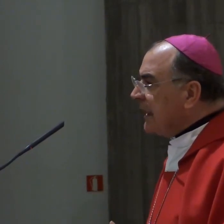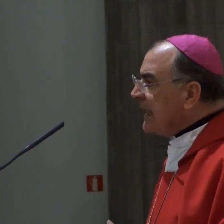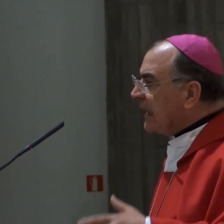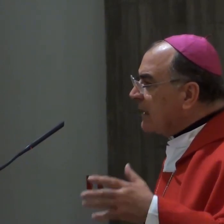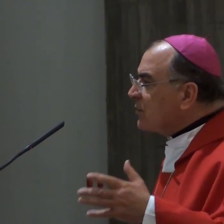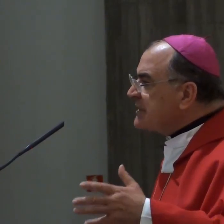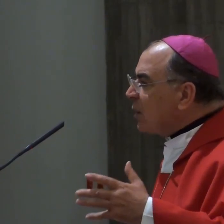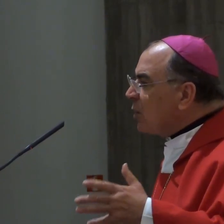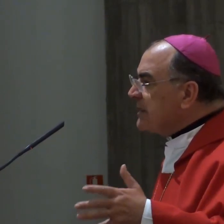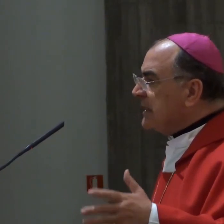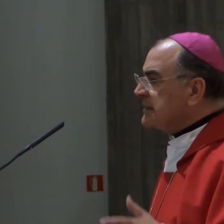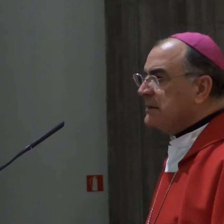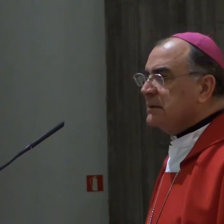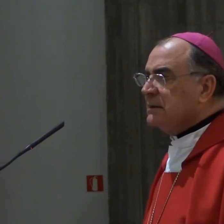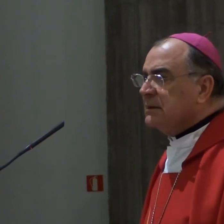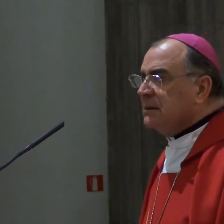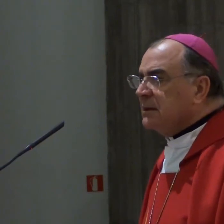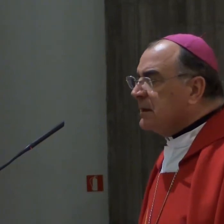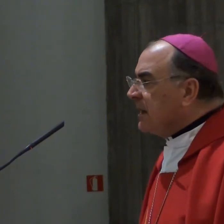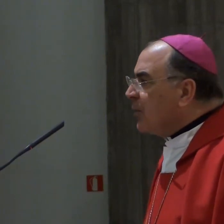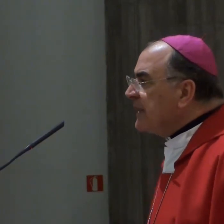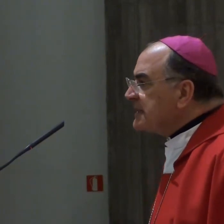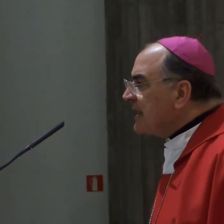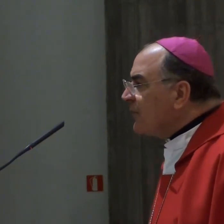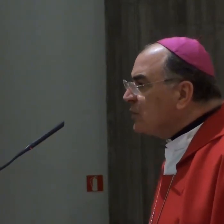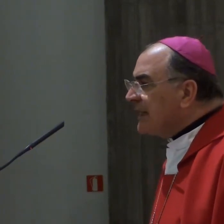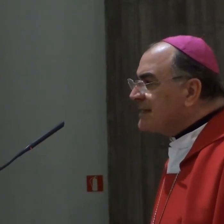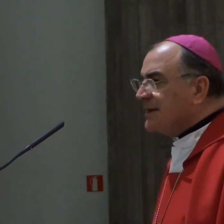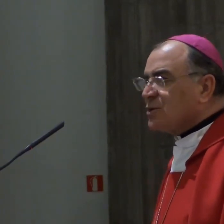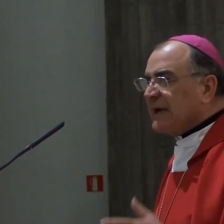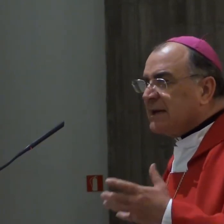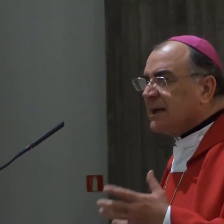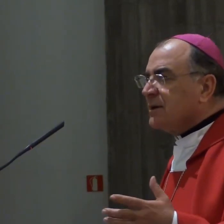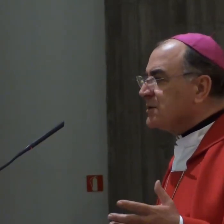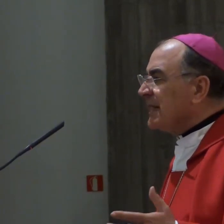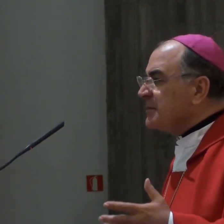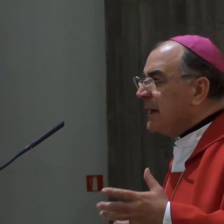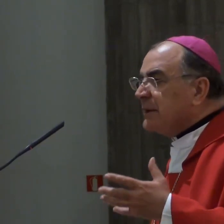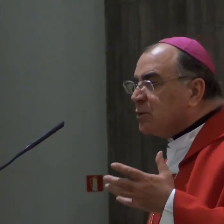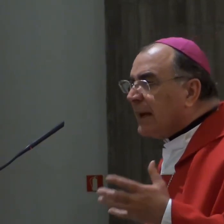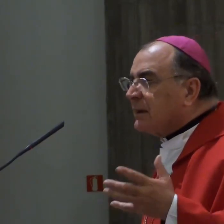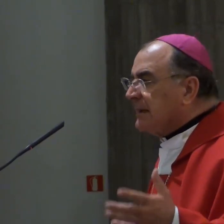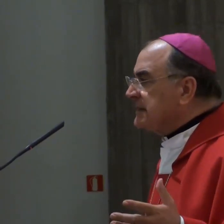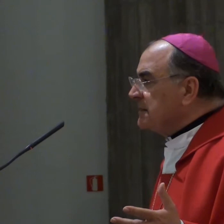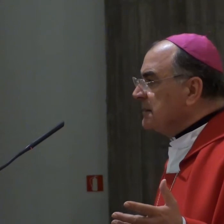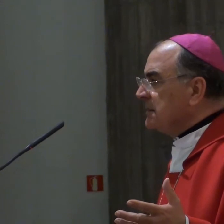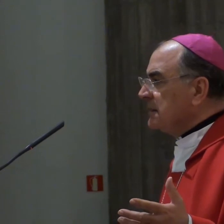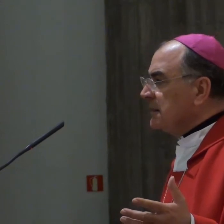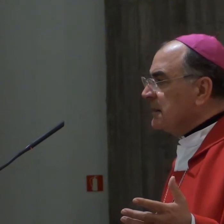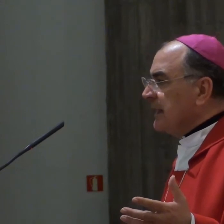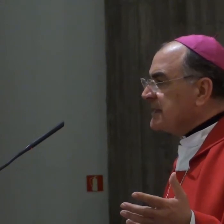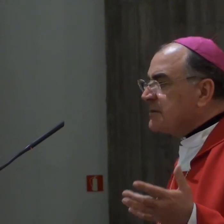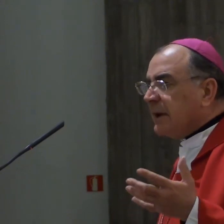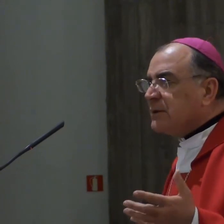en las relaciones económicas que pueden estar sentadas y Los criterios de las finanzas